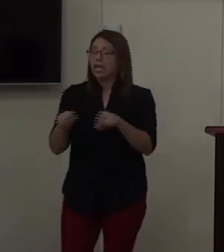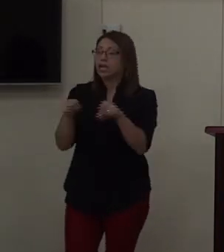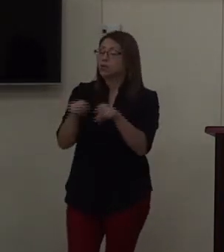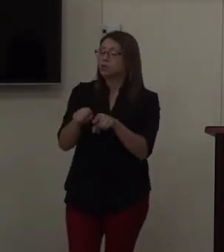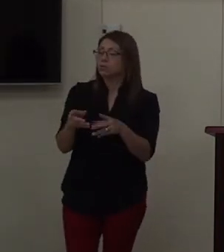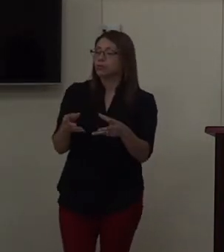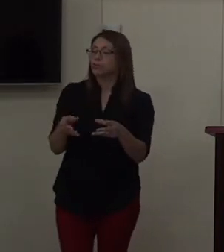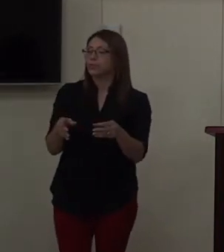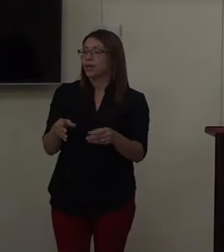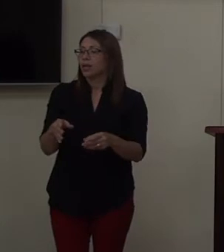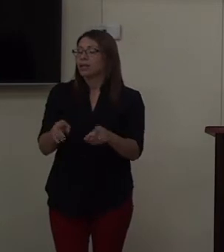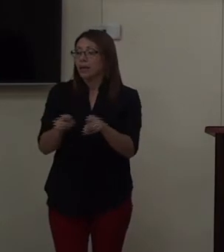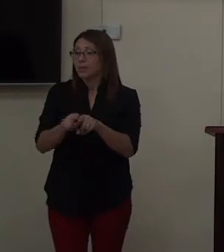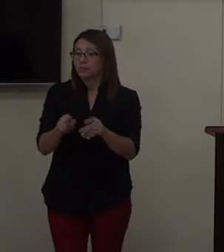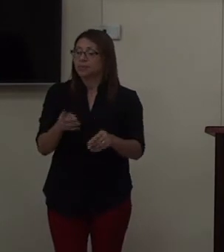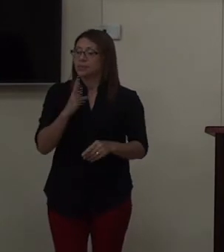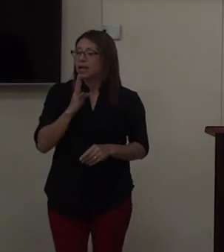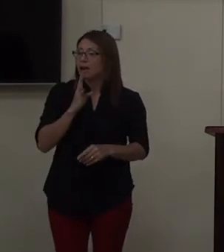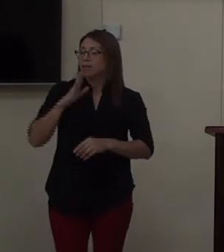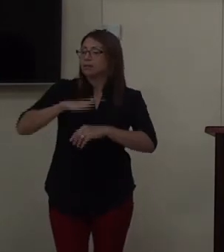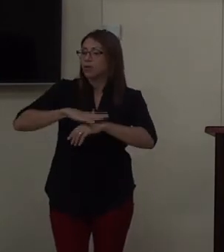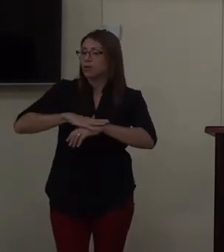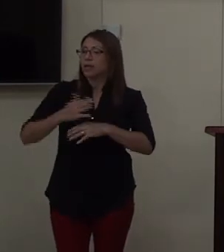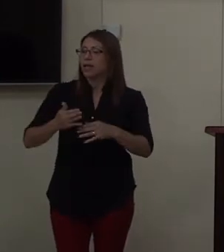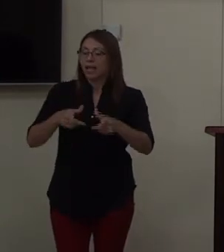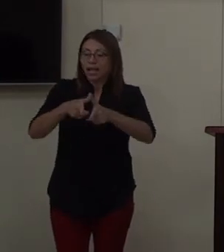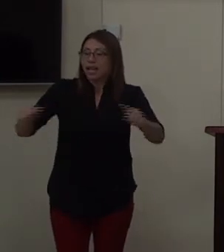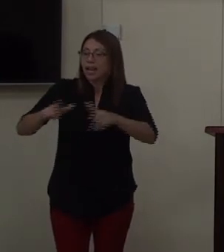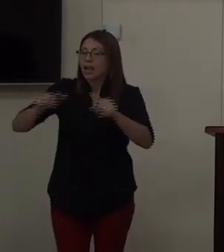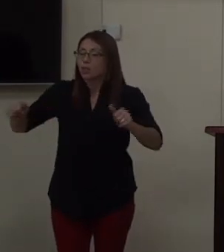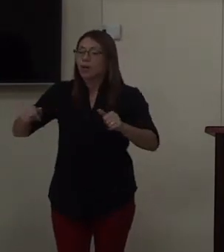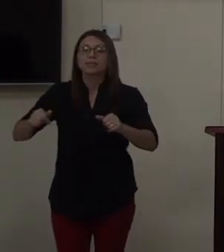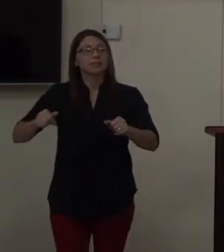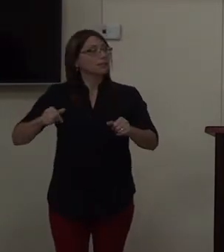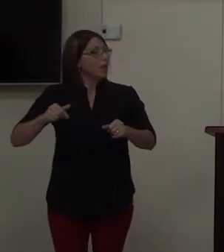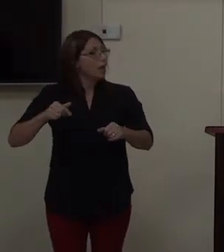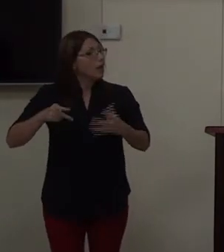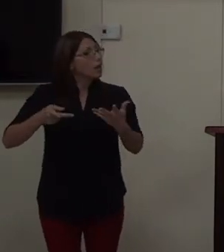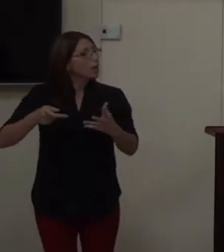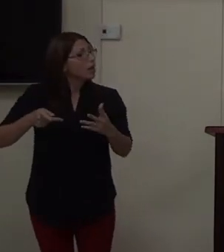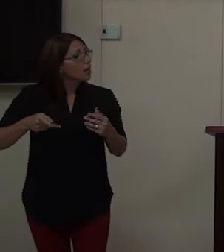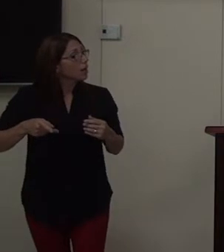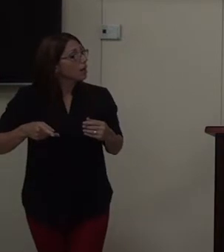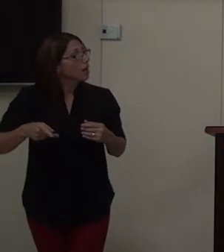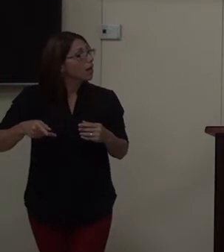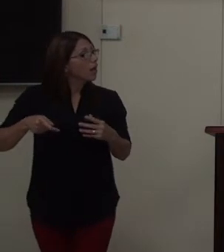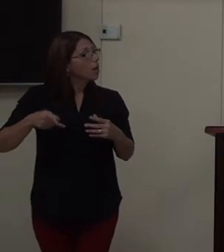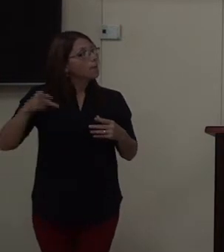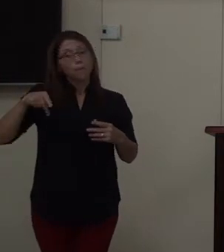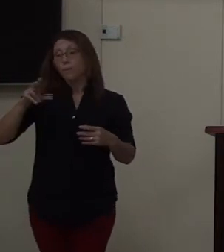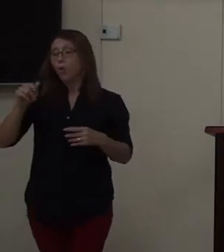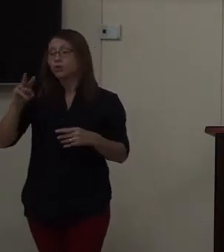Incluso se habla también desde estas posiciones de lenguas postvernaculares. Y básicamente, ¿qué son las lenguas